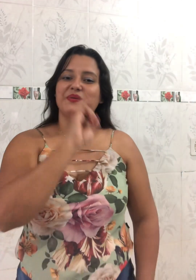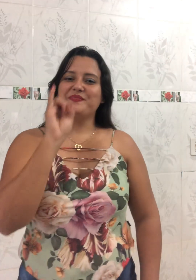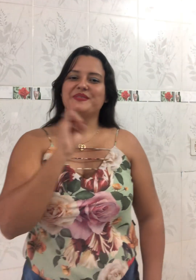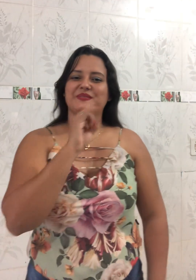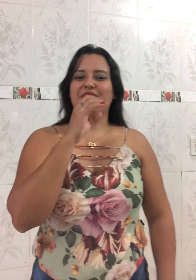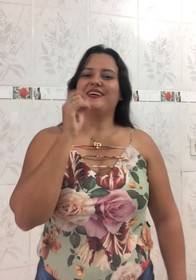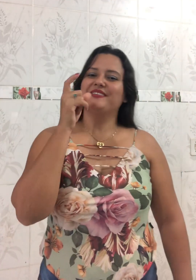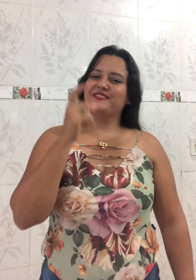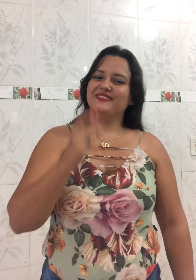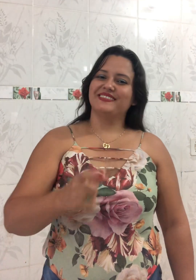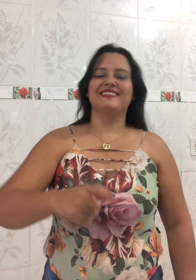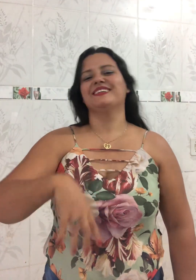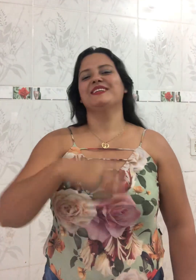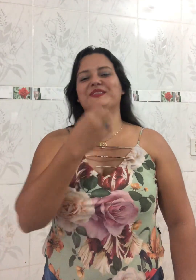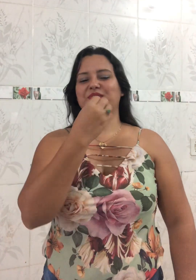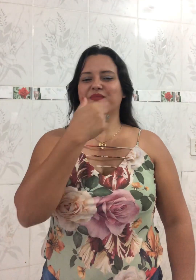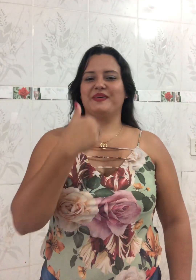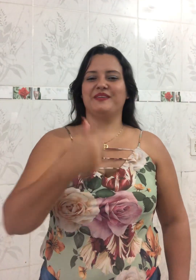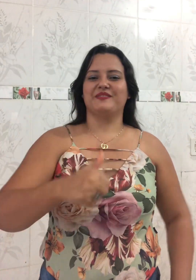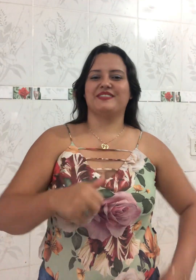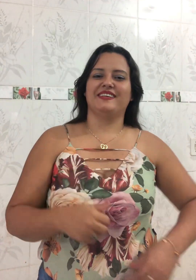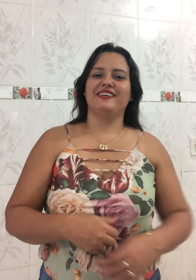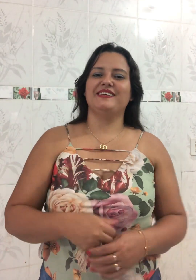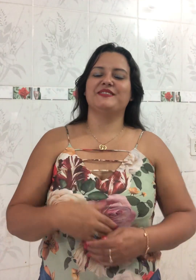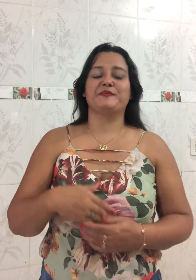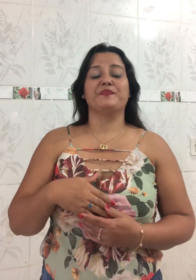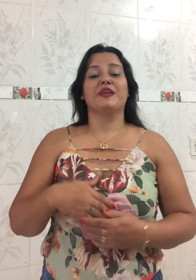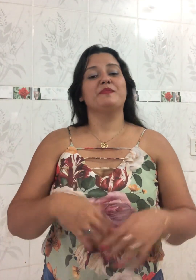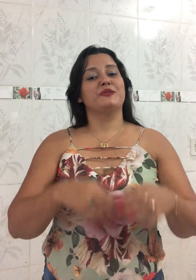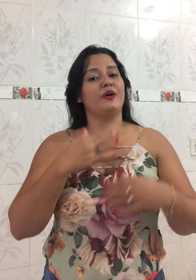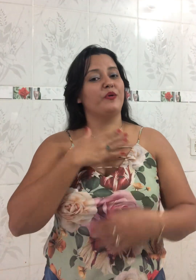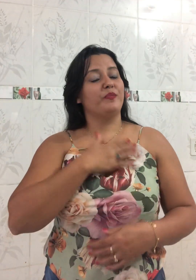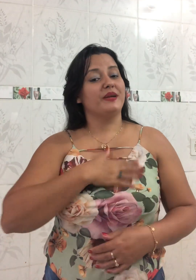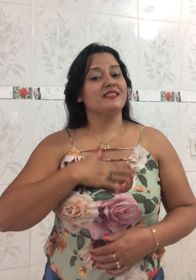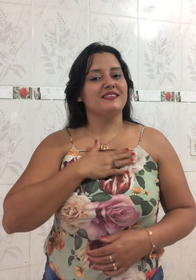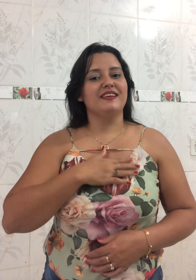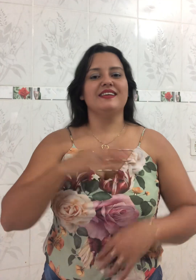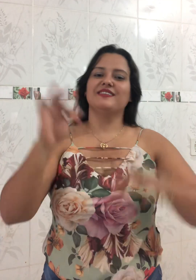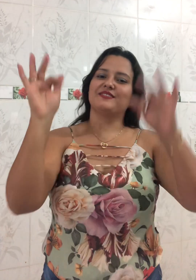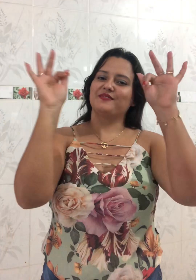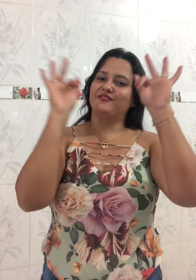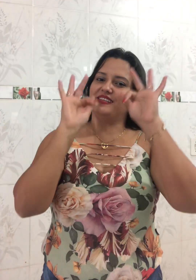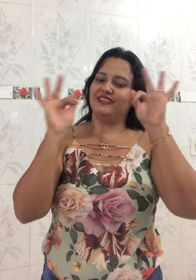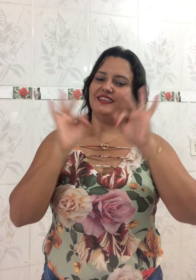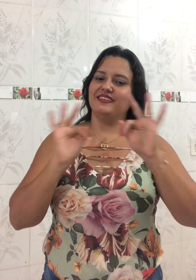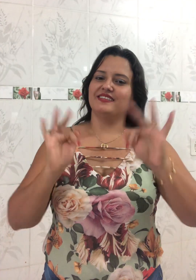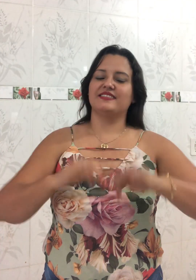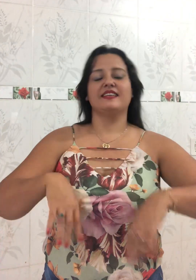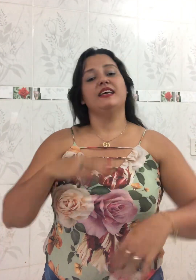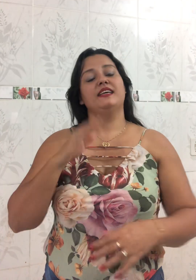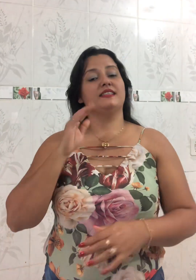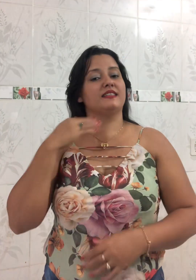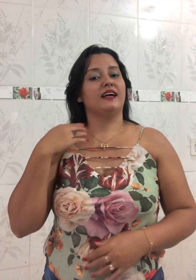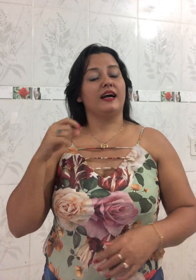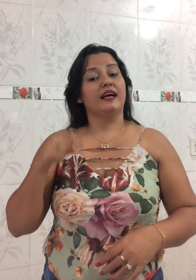Oi, pessoal, tudo bem com vocês? Pessoal, é um prazer, estou feliz em estar